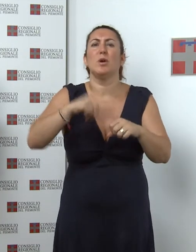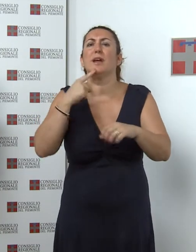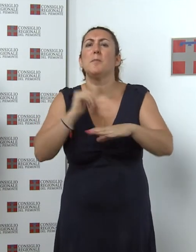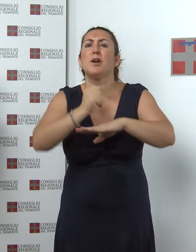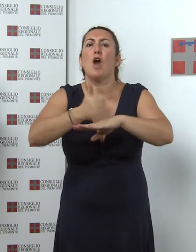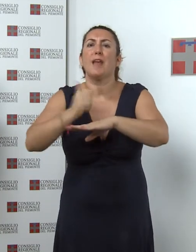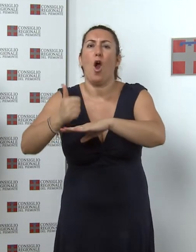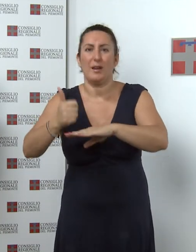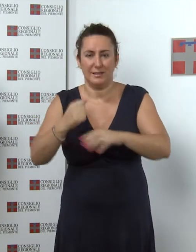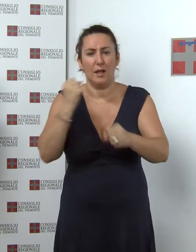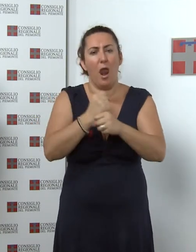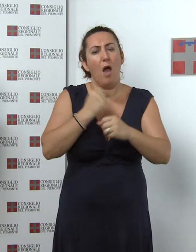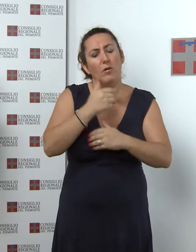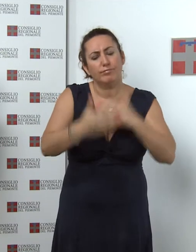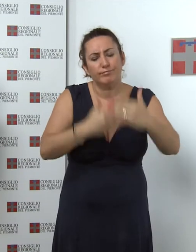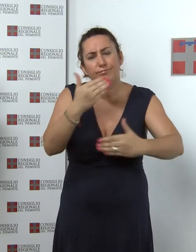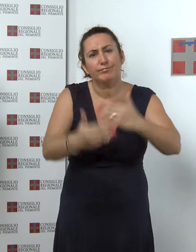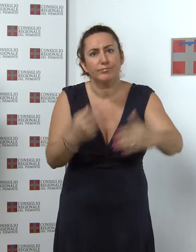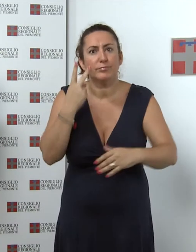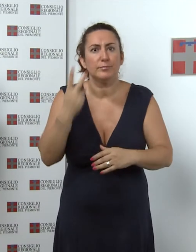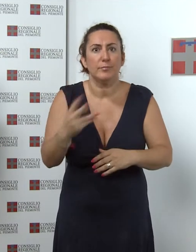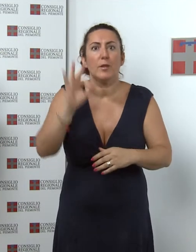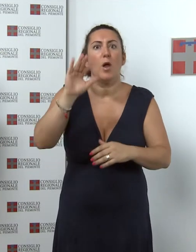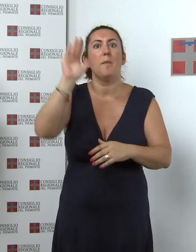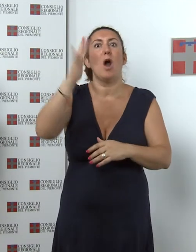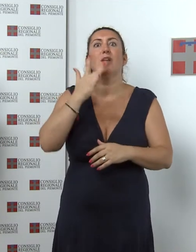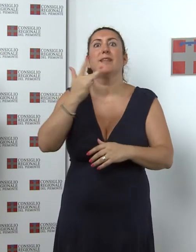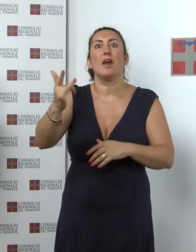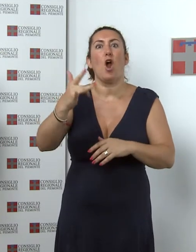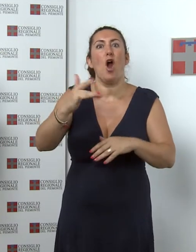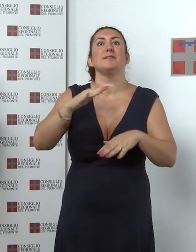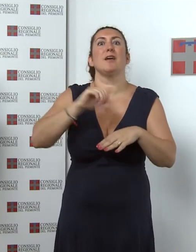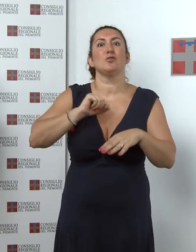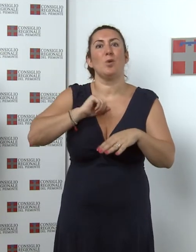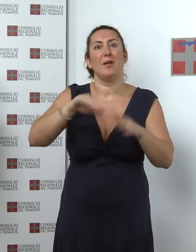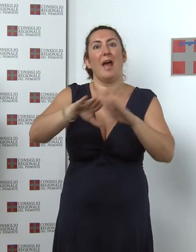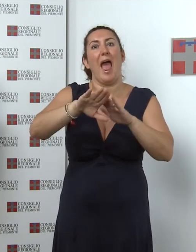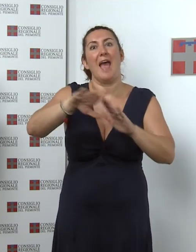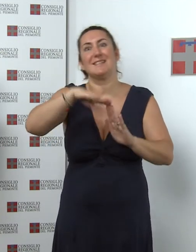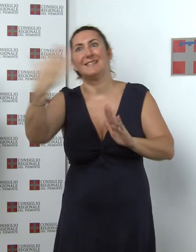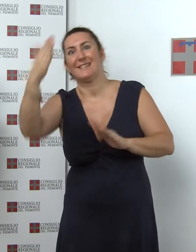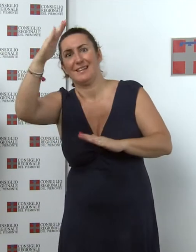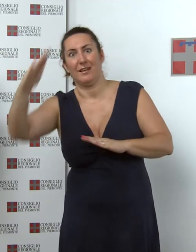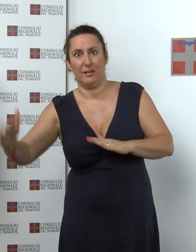soprattutto sullo spettacolare scenario della parete est del Monte Rosa, teatro di importanti scalate.